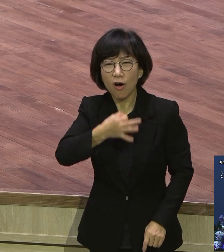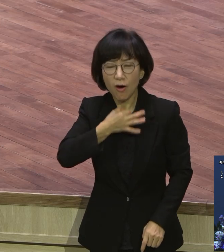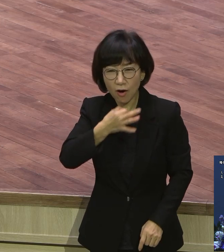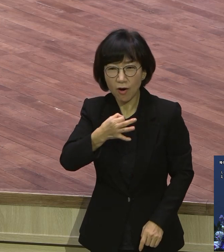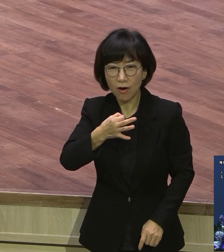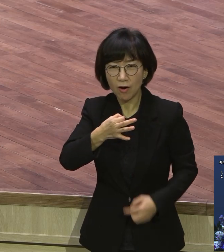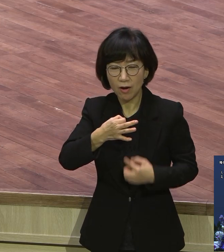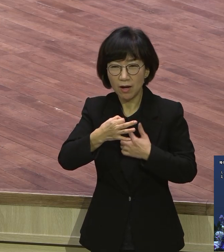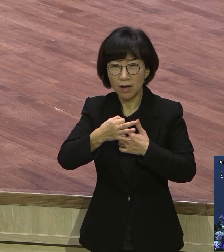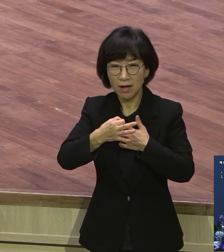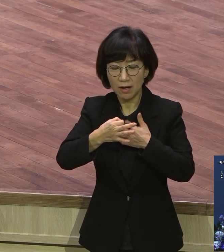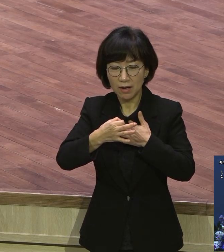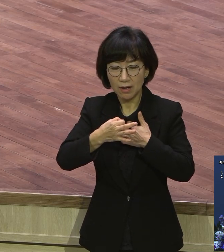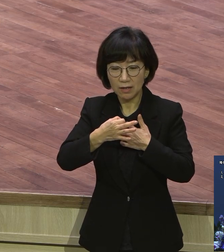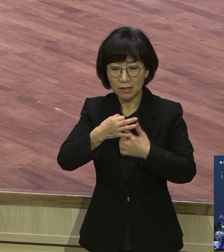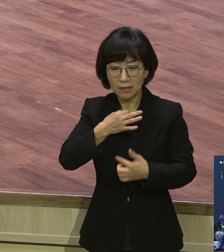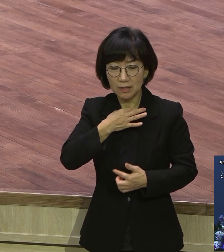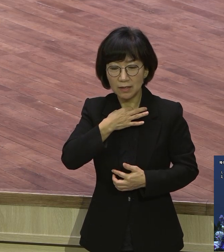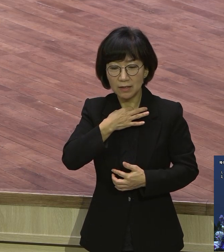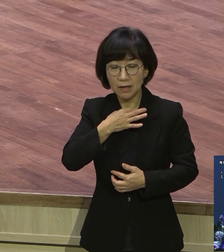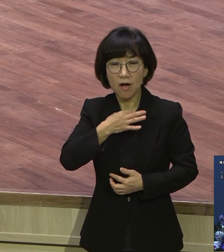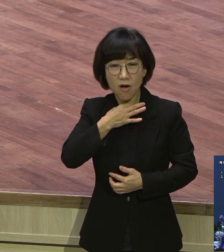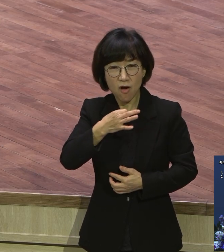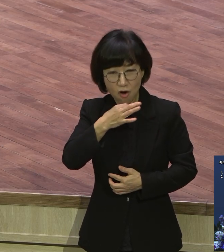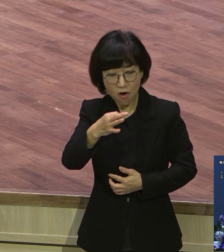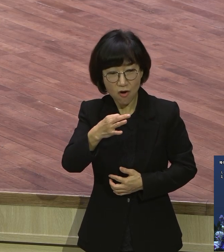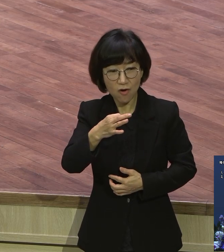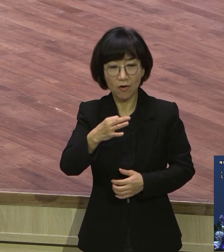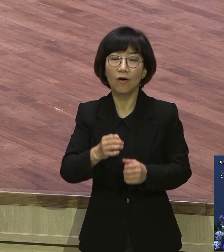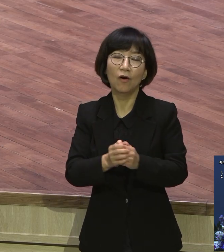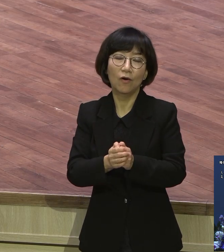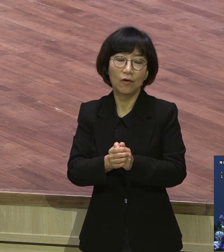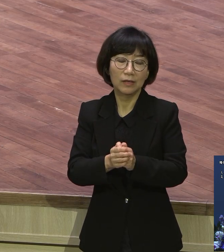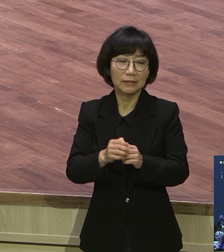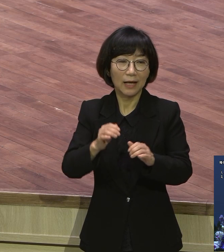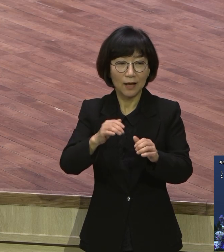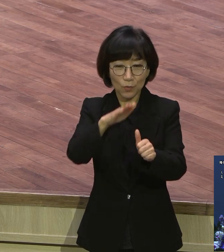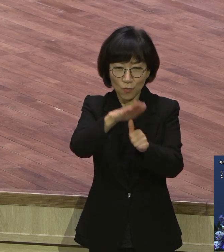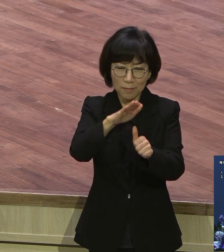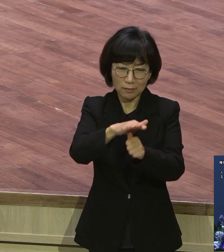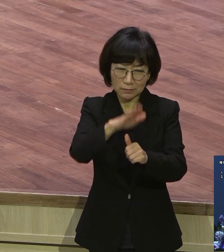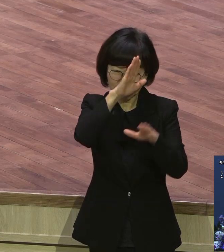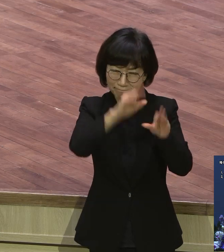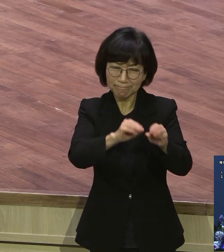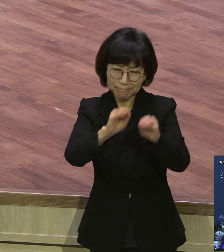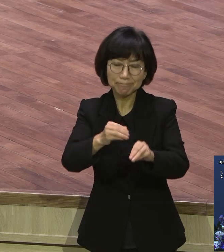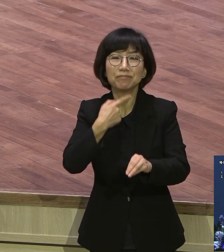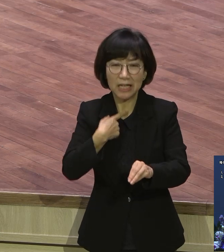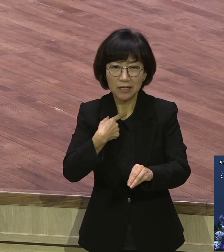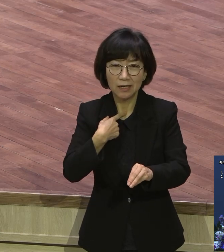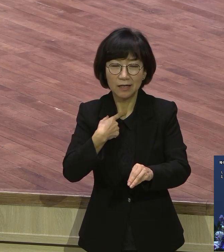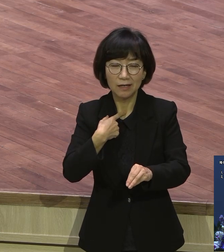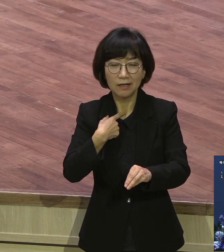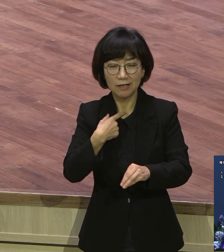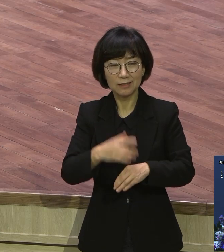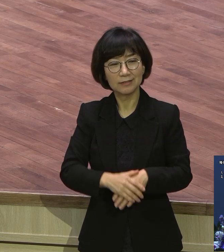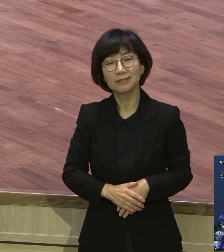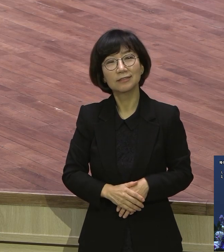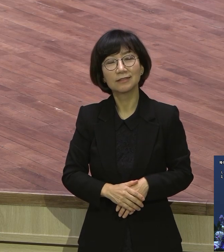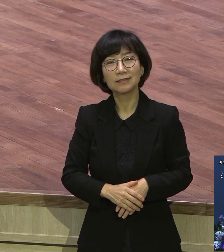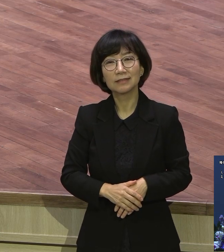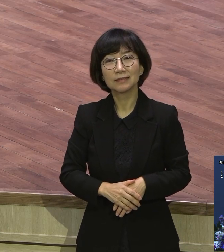선천성 그냥 치유다 됐어요 그런 걸 많이 저는 보았어요 경험했어요